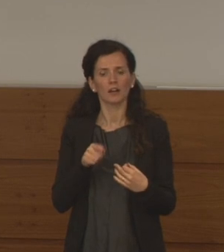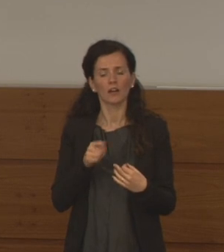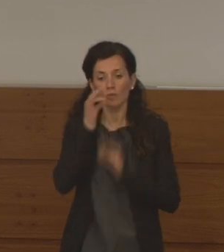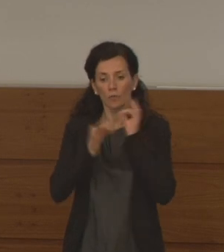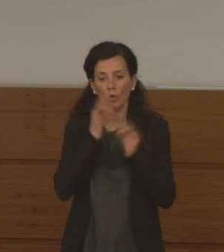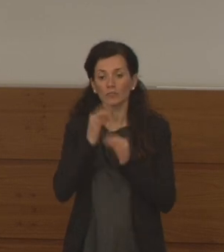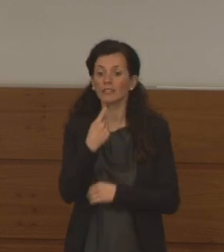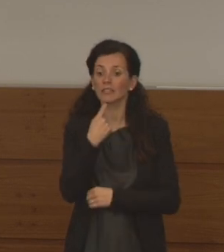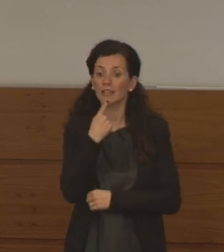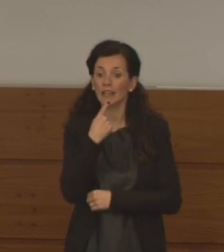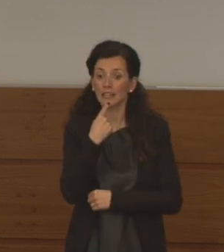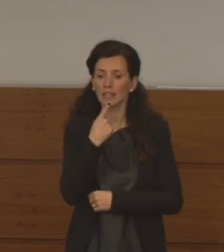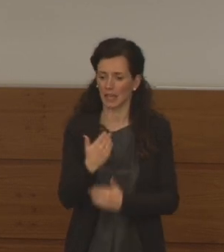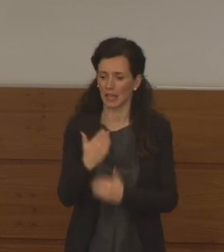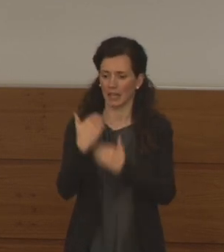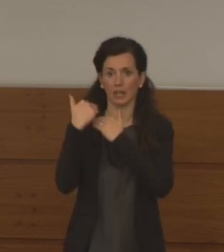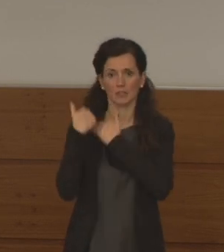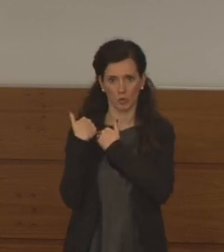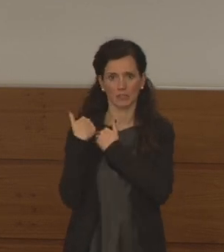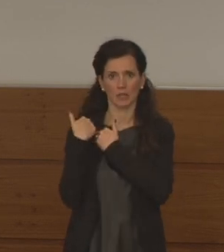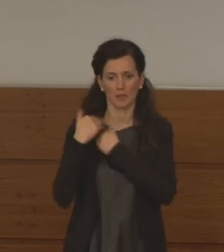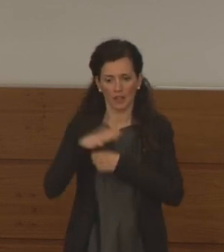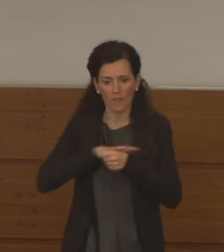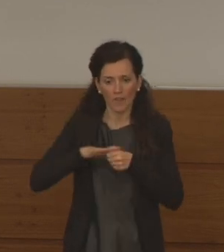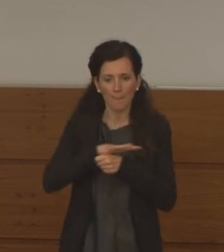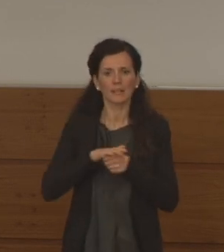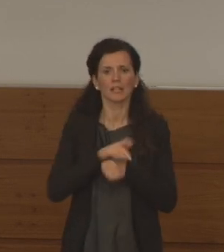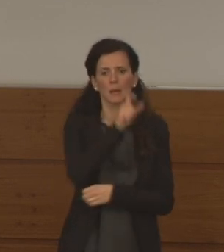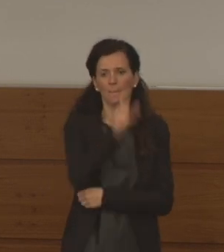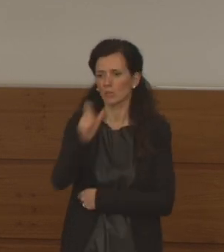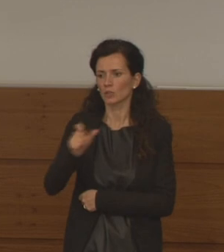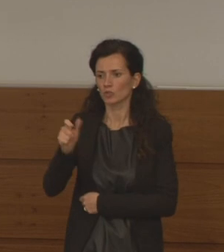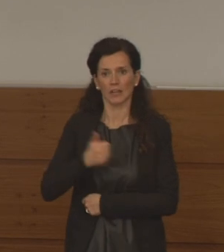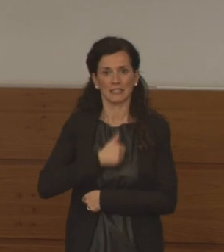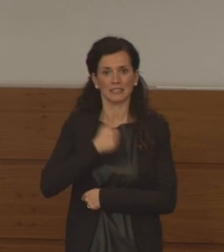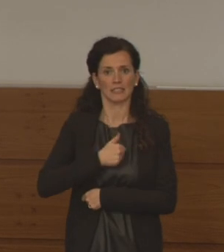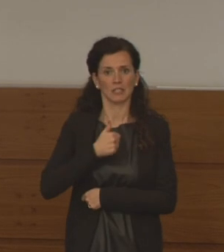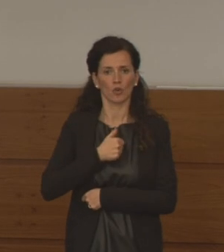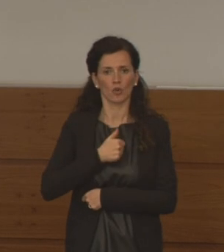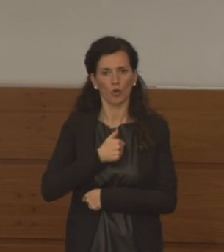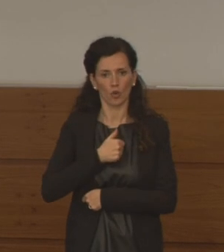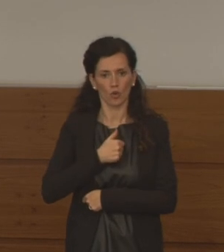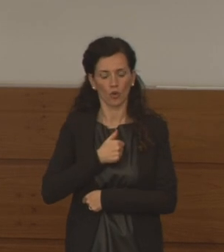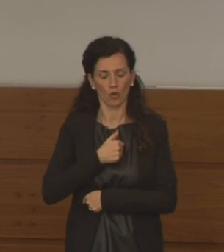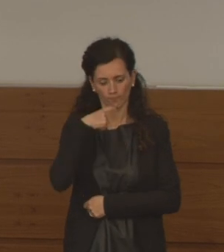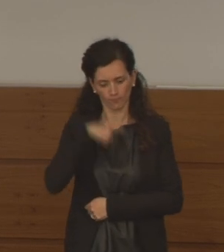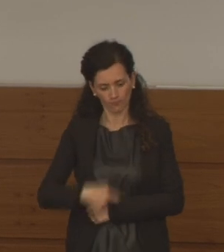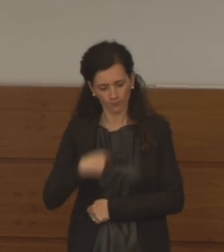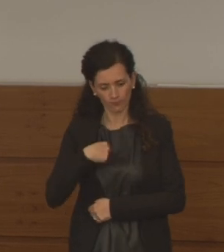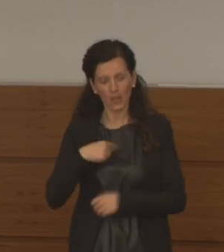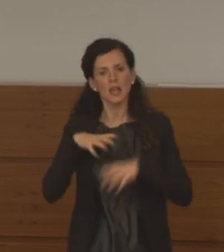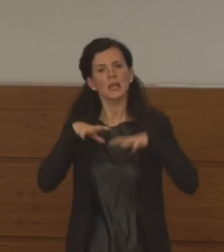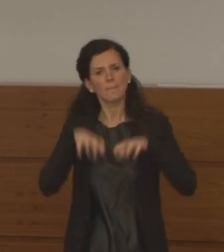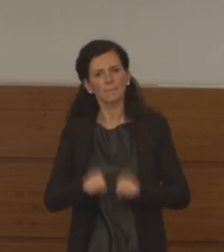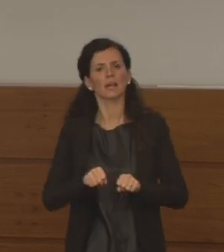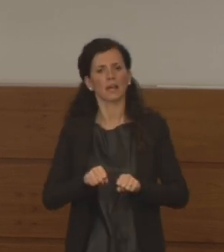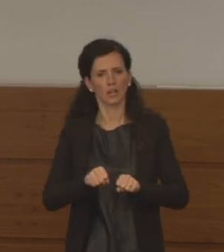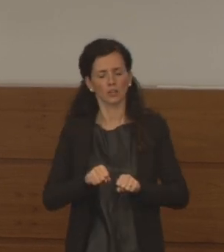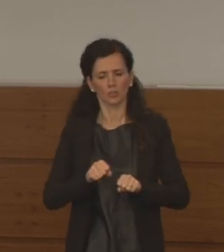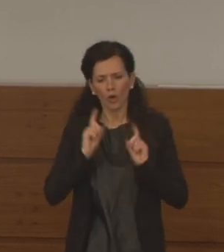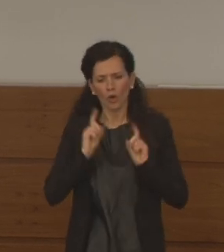responsabilità delle famiglie e dei singoli sia il primo impegno che deve essere